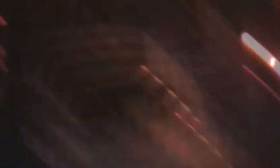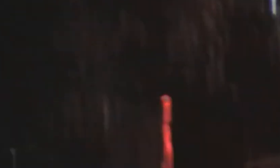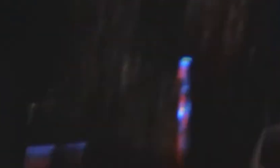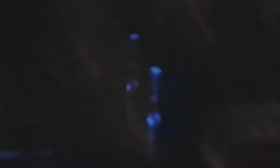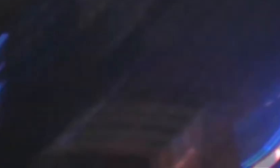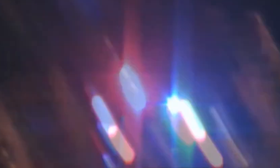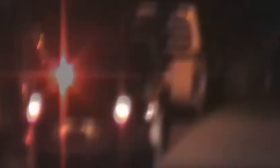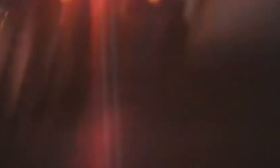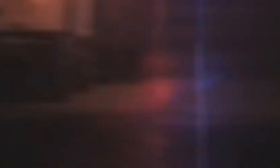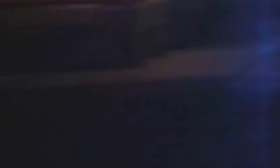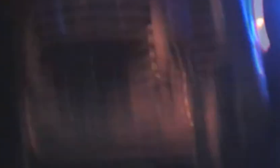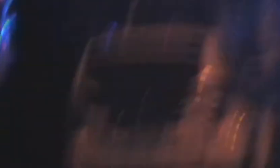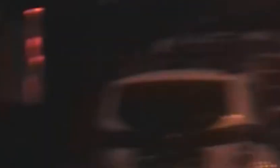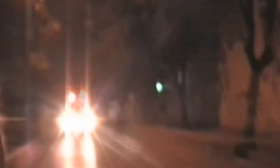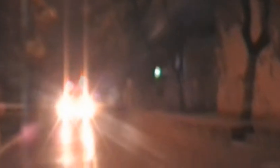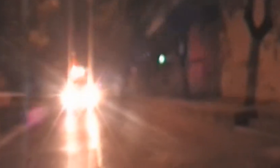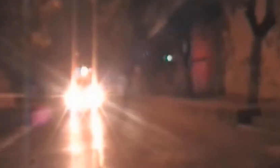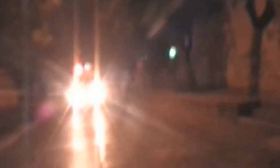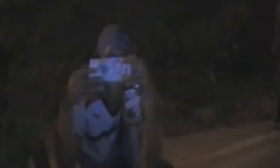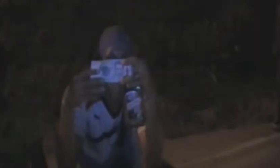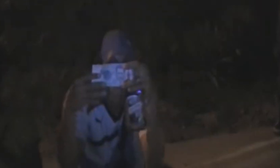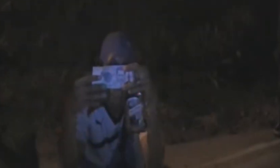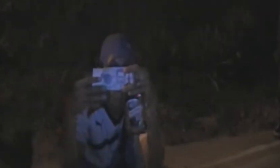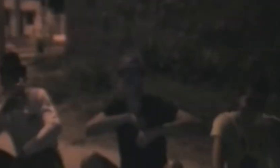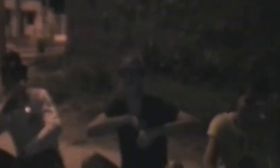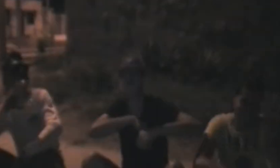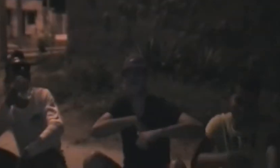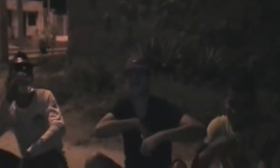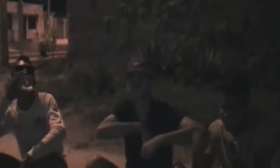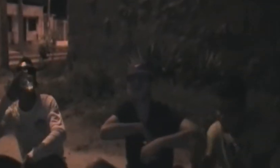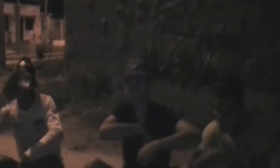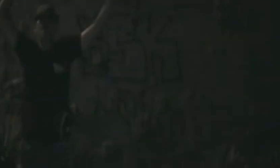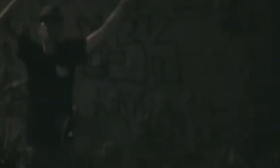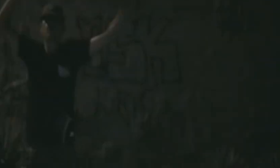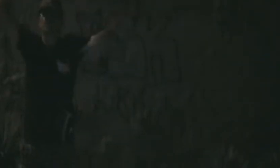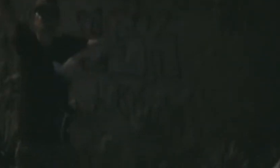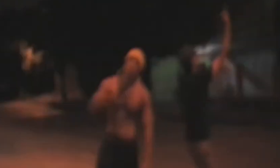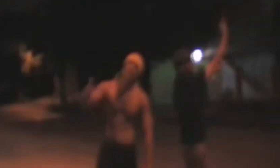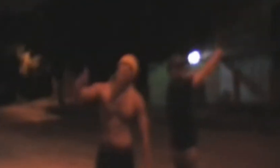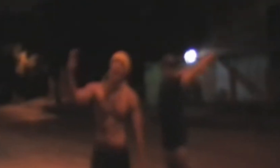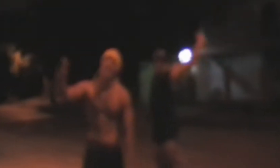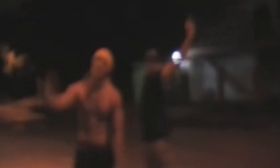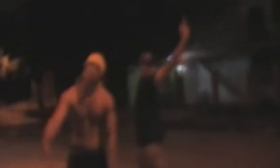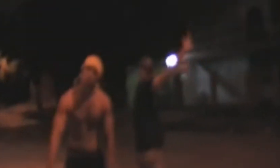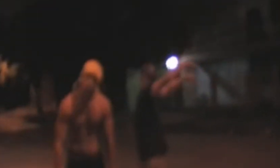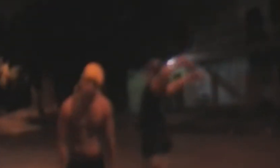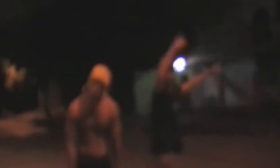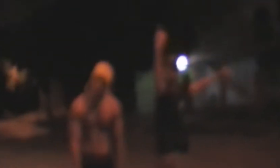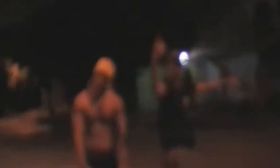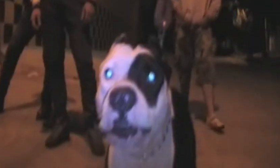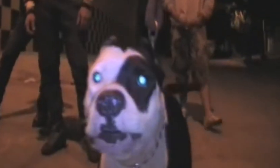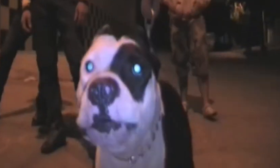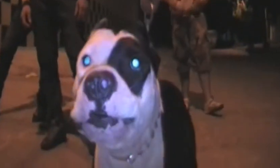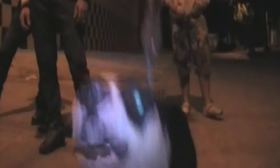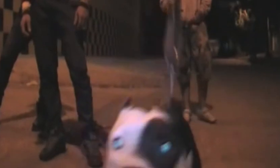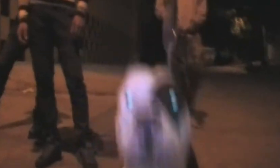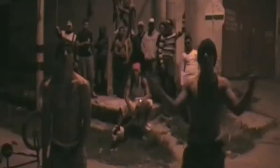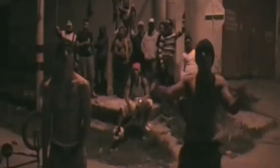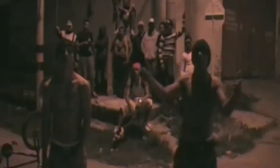922, 926. PORTA 969, MANTEN RESPUERTO, 1458, RR. Son